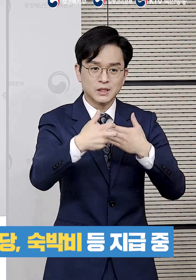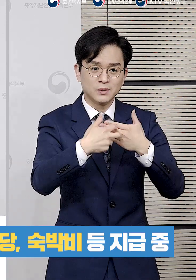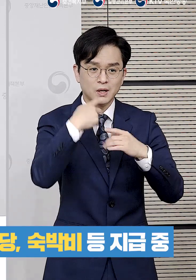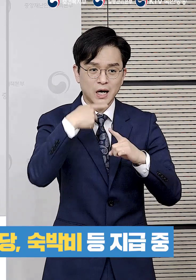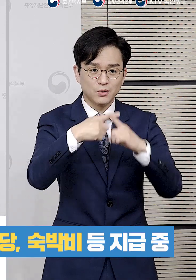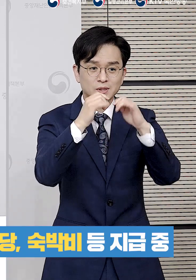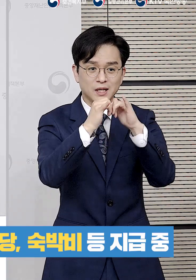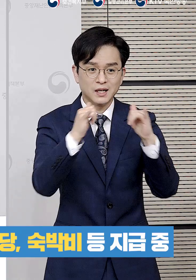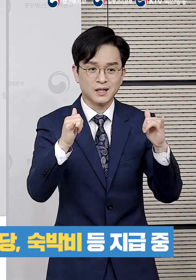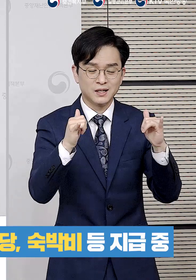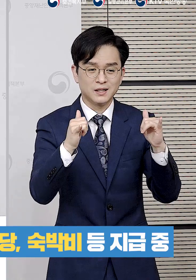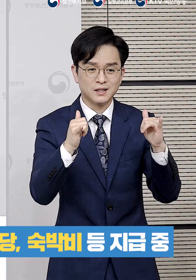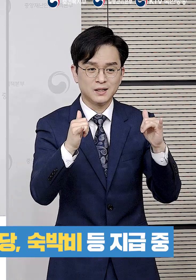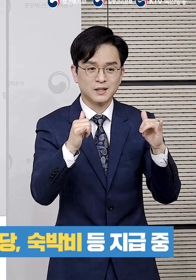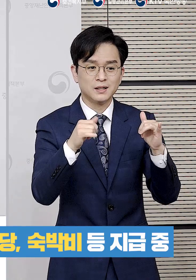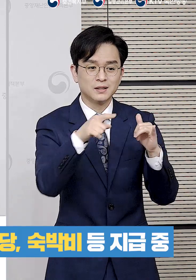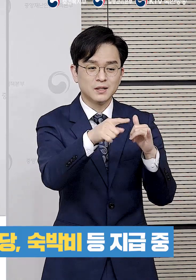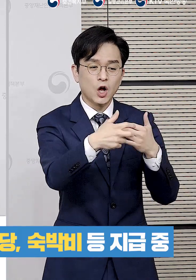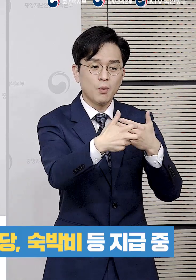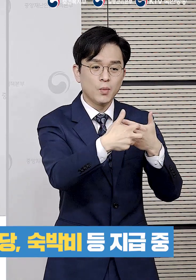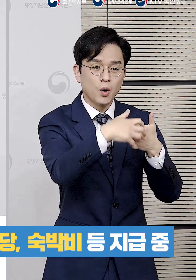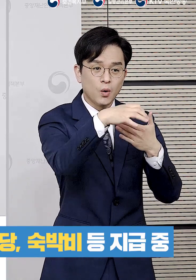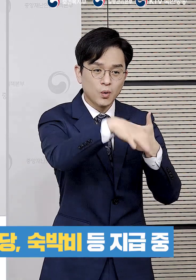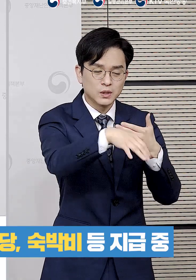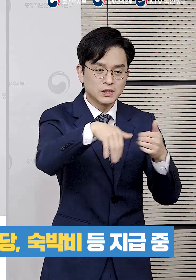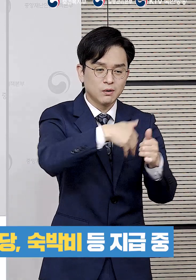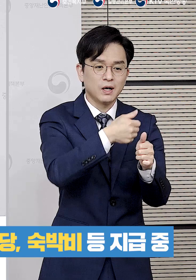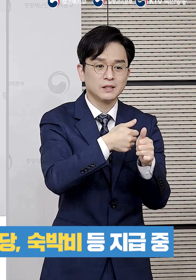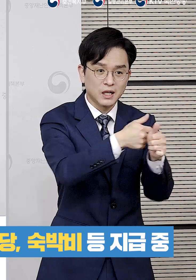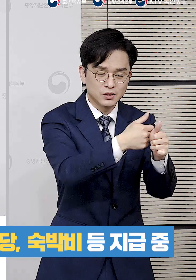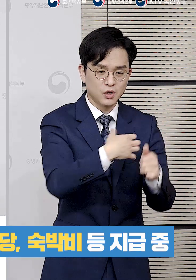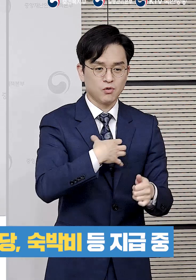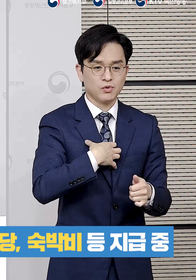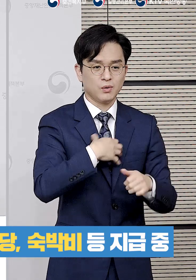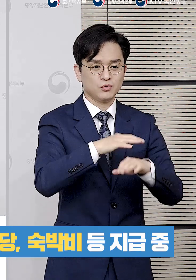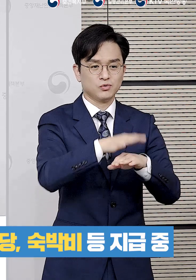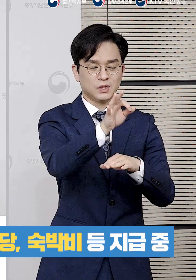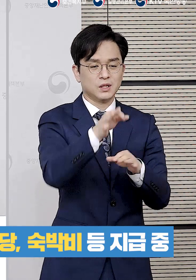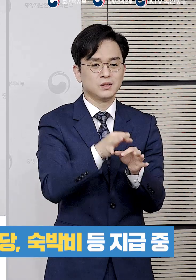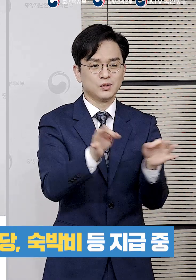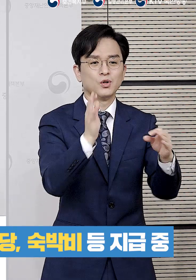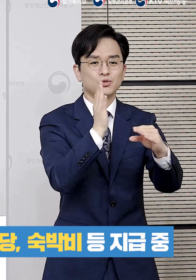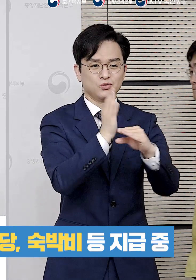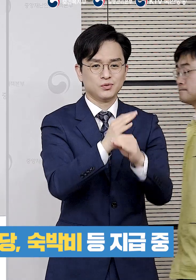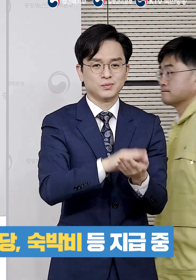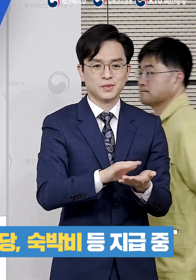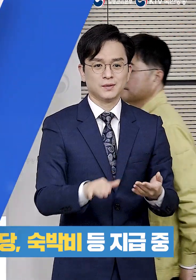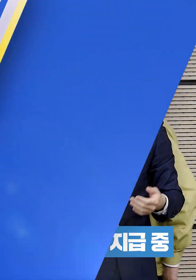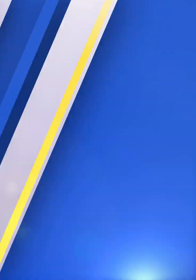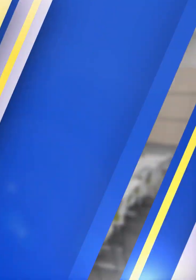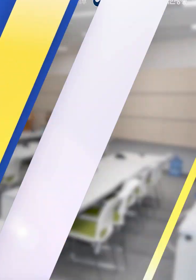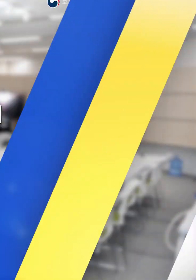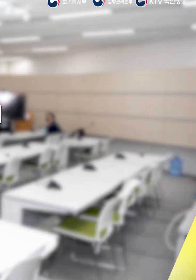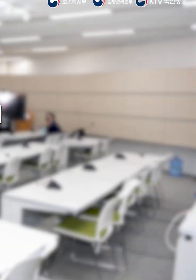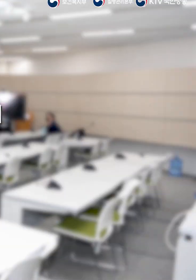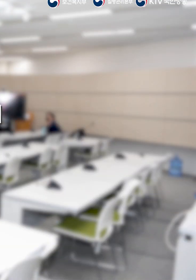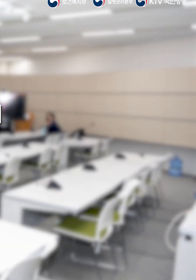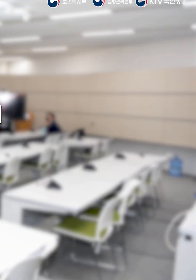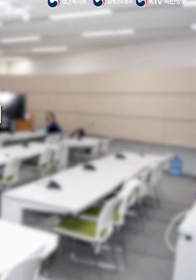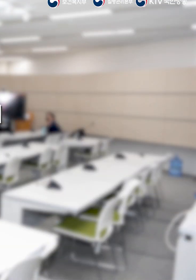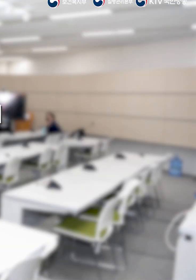있습니다. 그밖에 의료 현장에 파견된 분들에 대해서도 각각 거기에 해당되는 위험 수당 등 지급되고 있다는 말씀을 드리겠습니다.